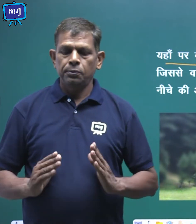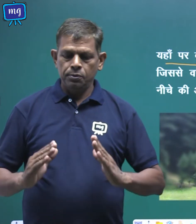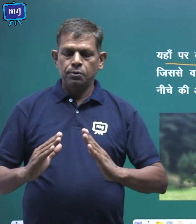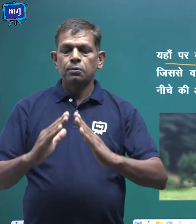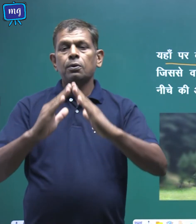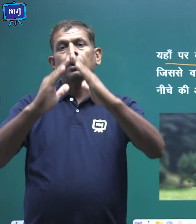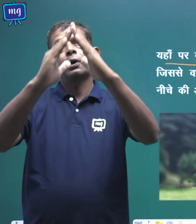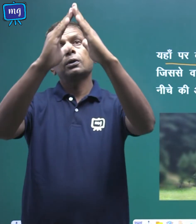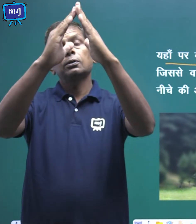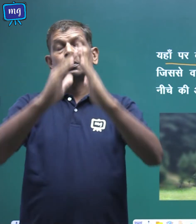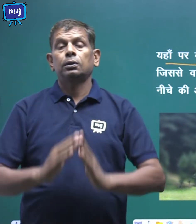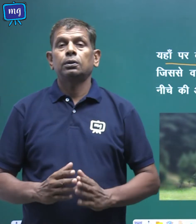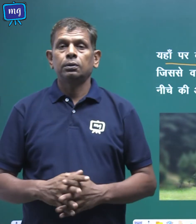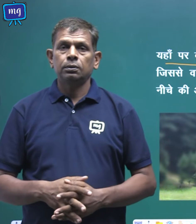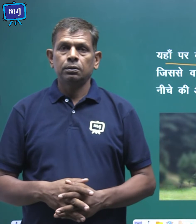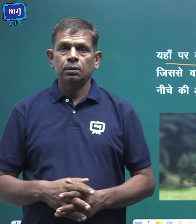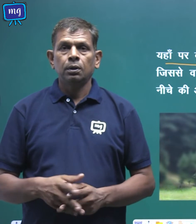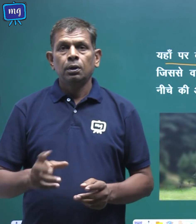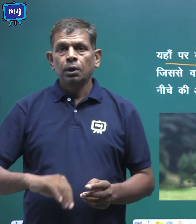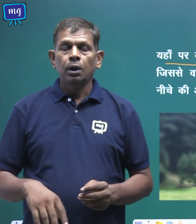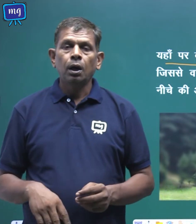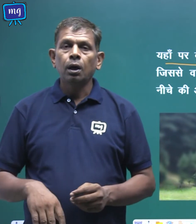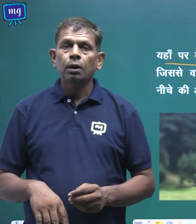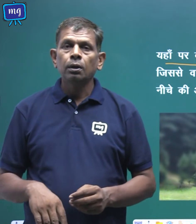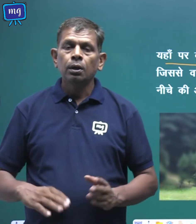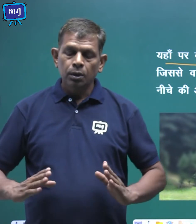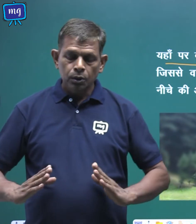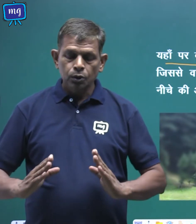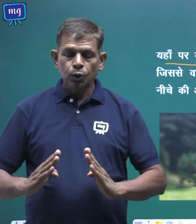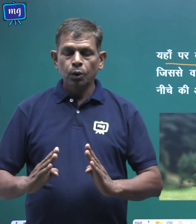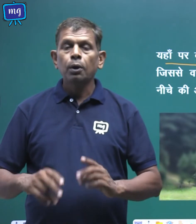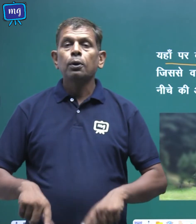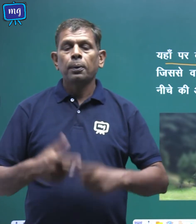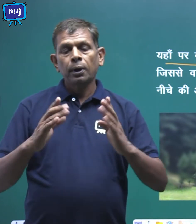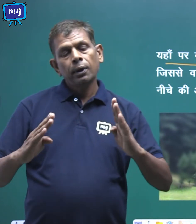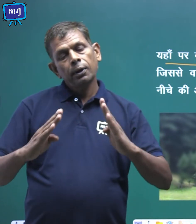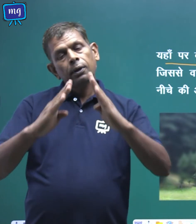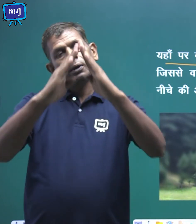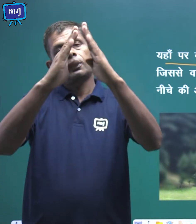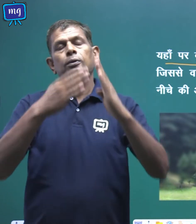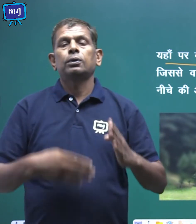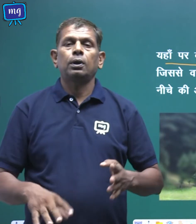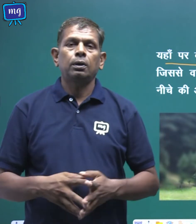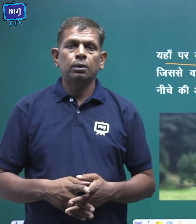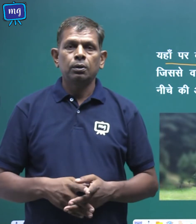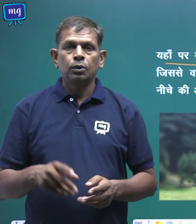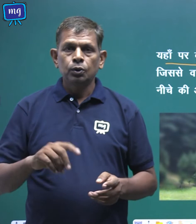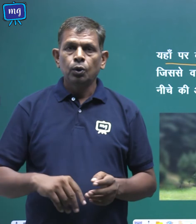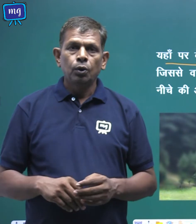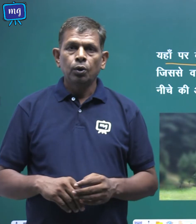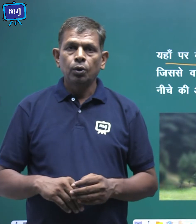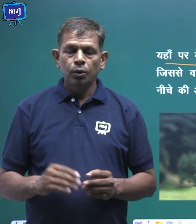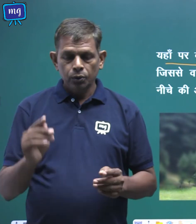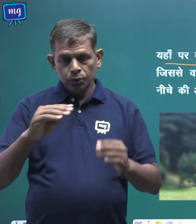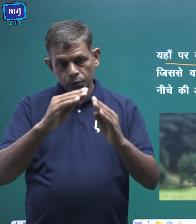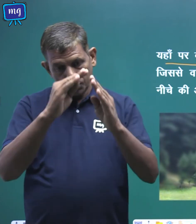शंक्वाकार होते हैं, यानी शंकु के आकार के होते हैं, जो नीचे से